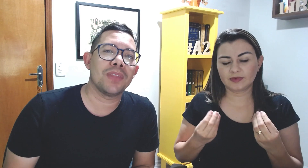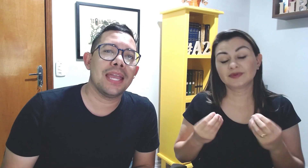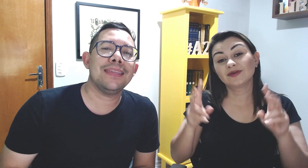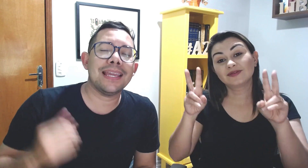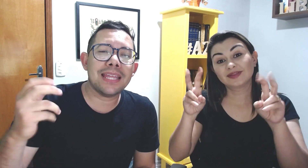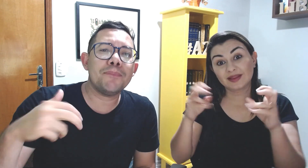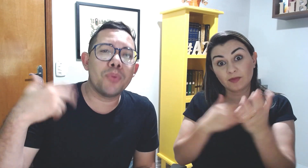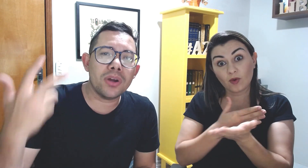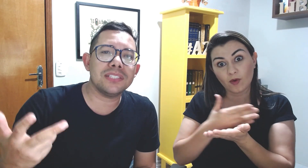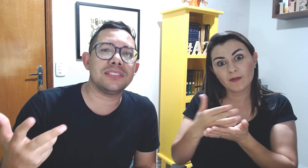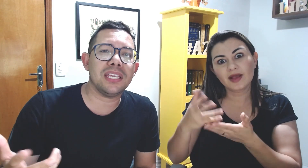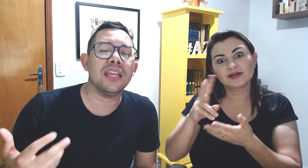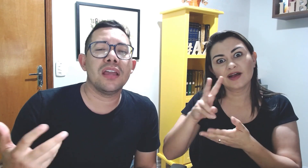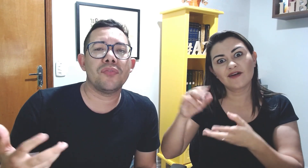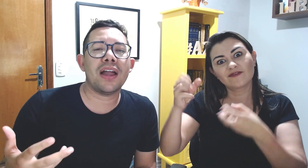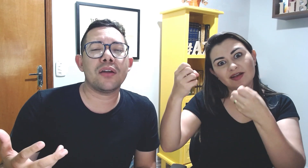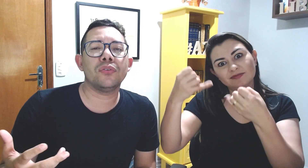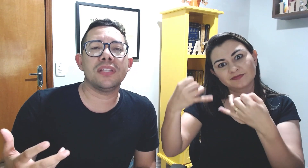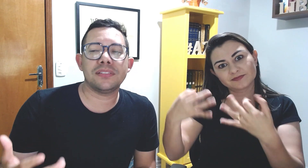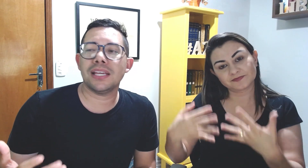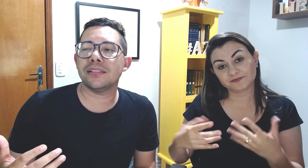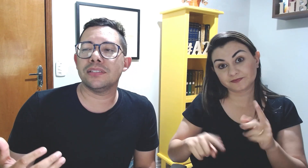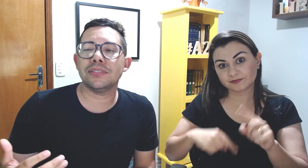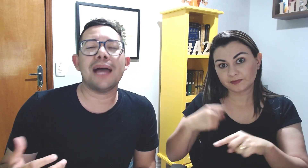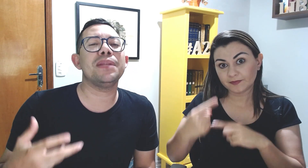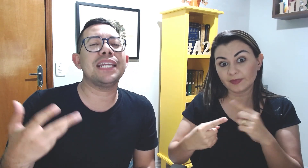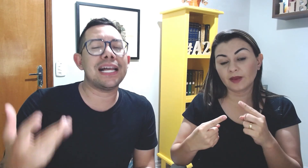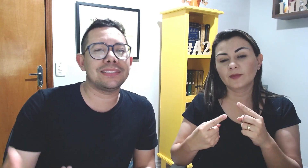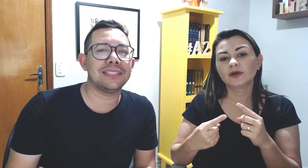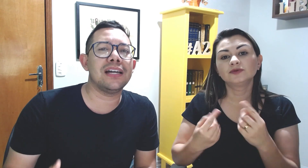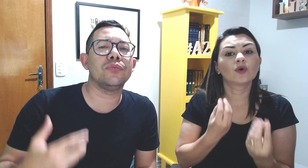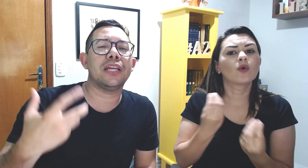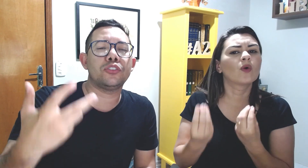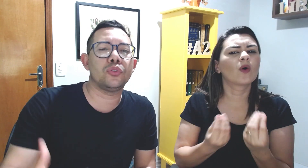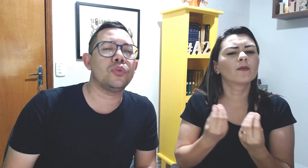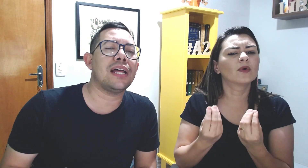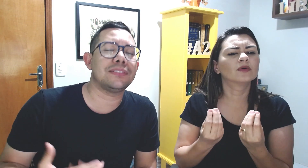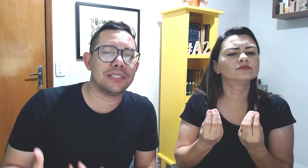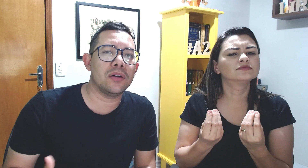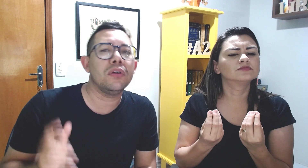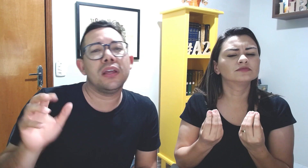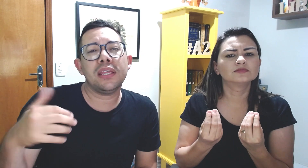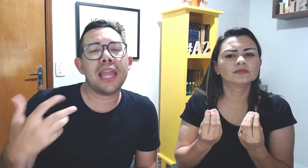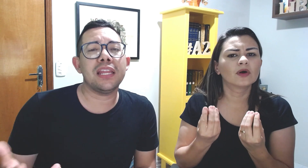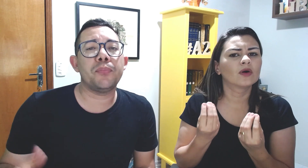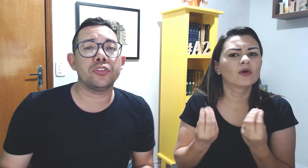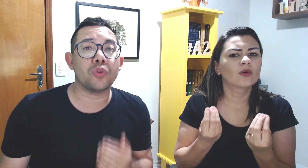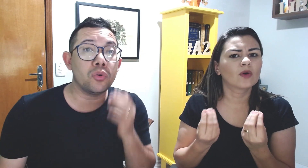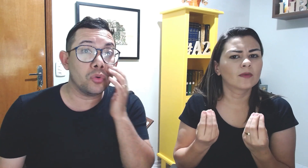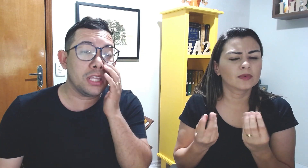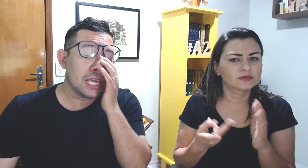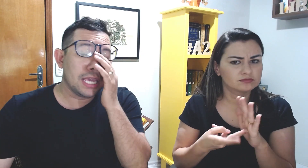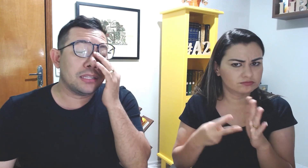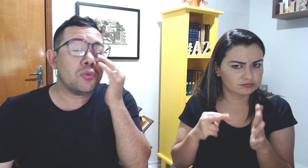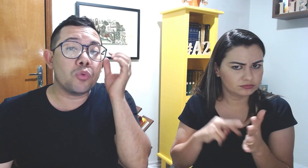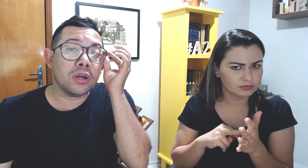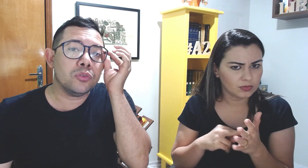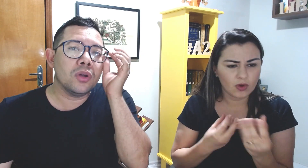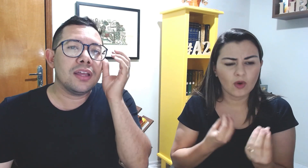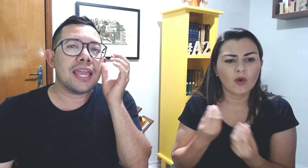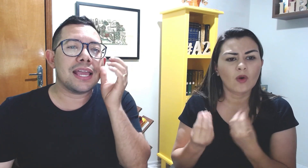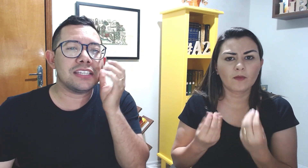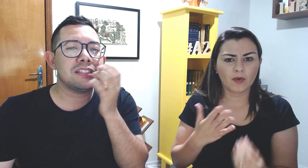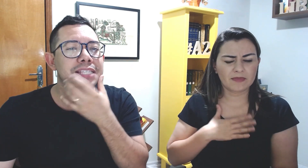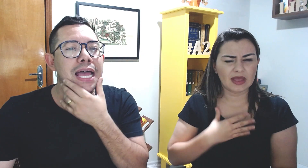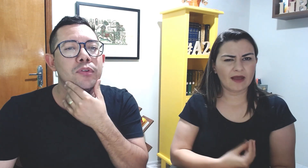introdução. E aí depois, sim, vai acontecer a questão da aplicação, da estruturação, e aí depois conclui. Então,